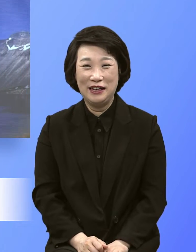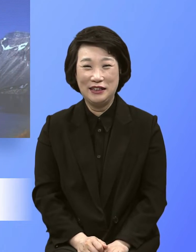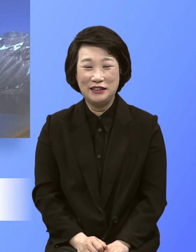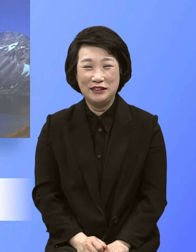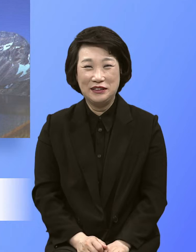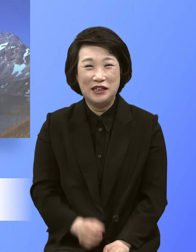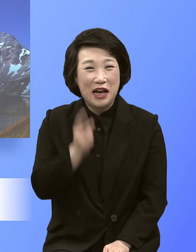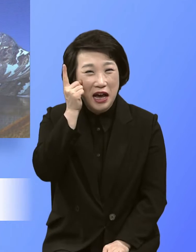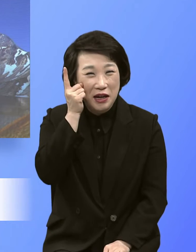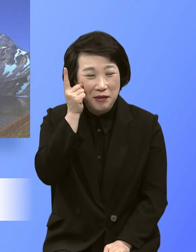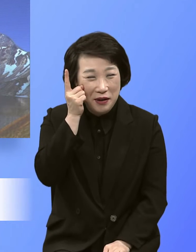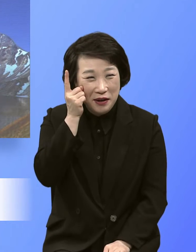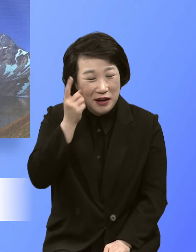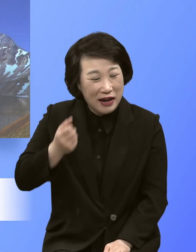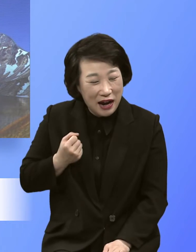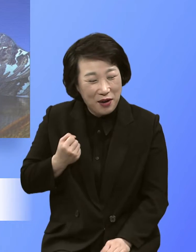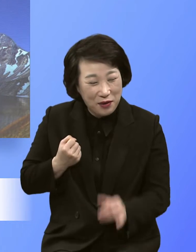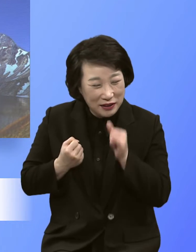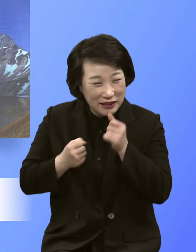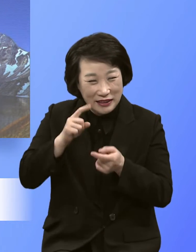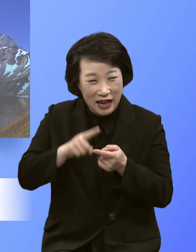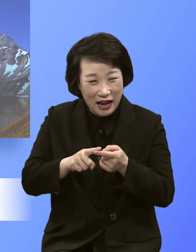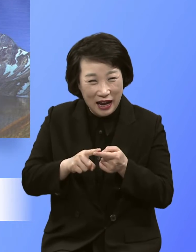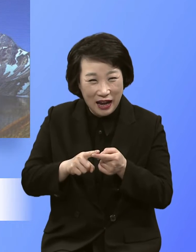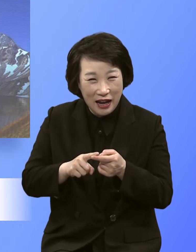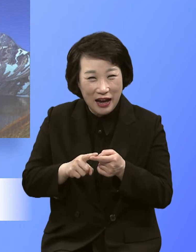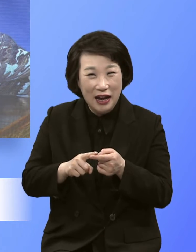전화 들고 있다가 그냥